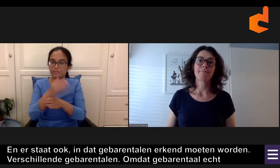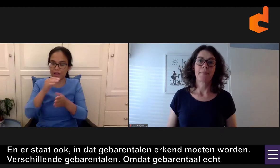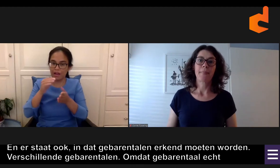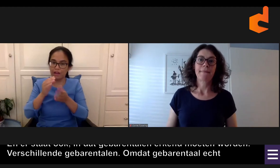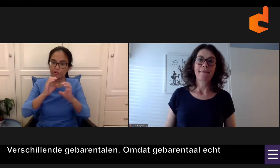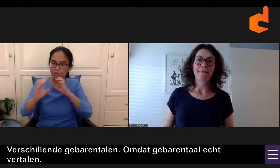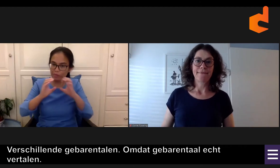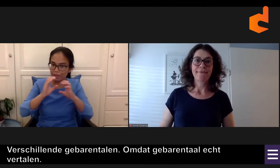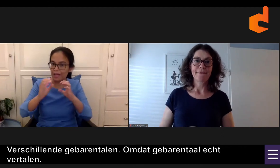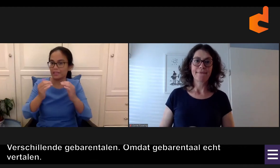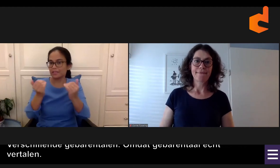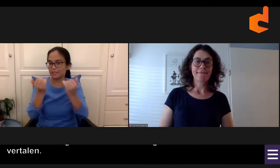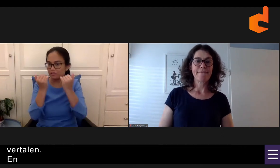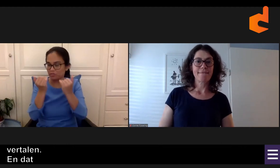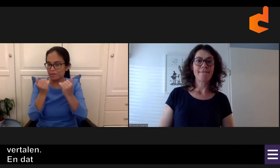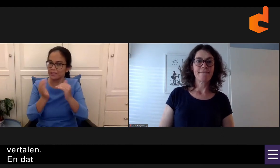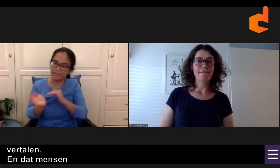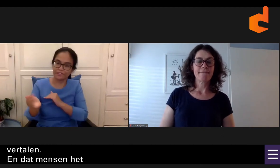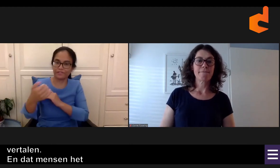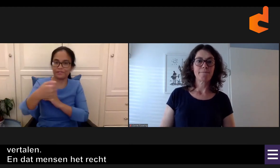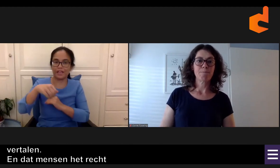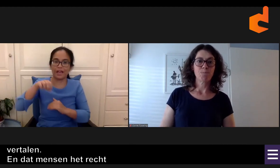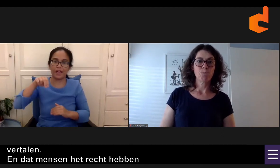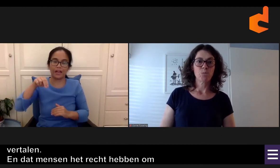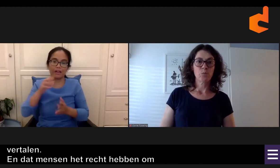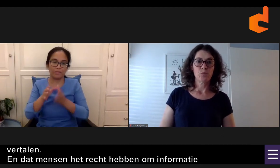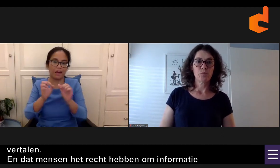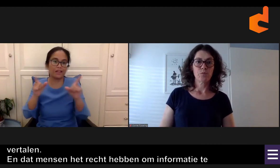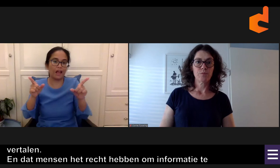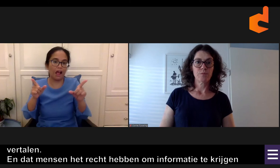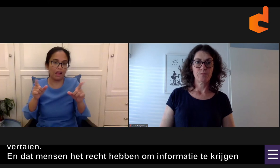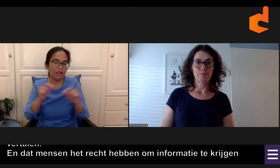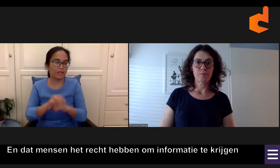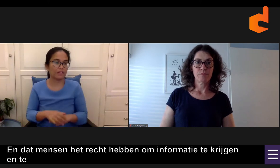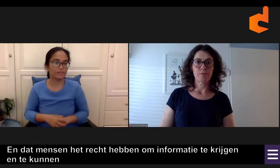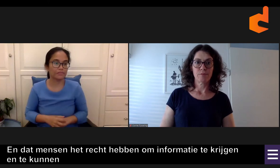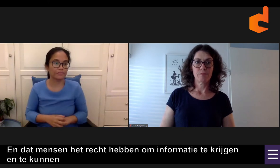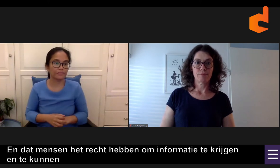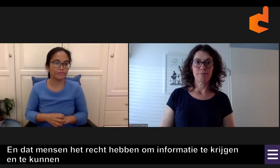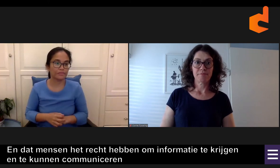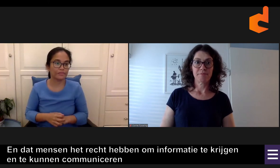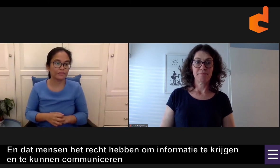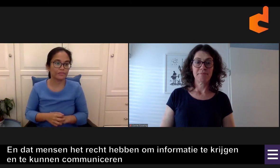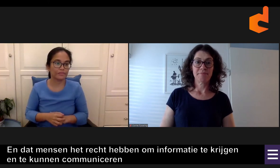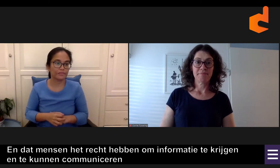En dat mensen het recht hebben om informatie te krijgen en te kunnen communiceren via hun eigen